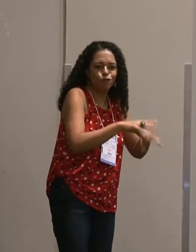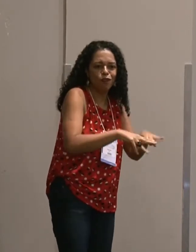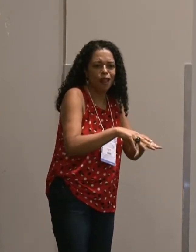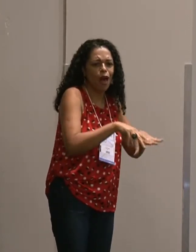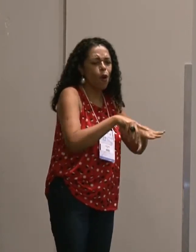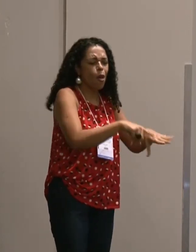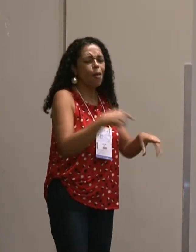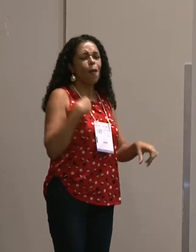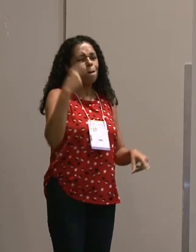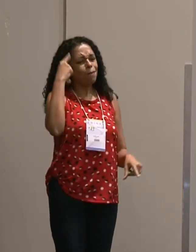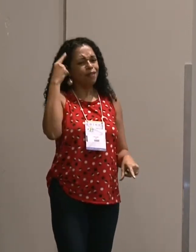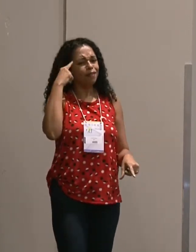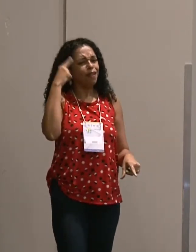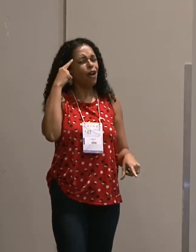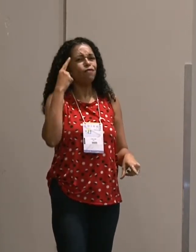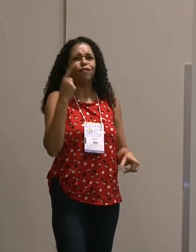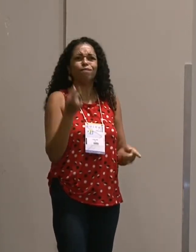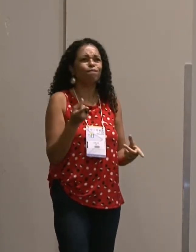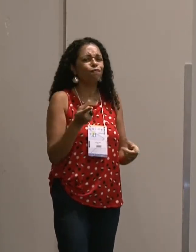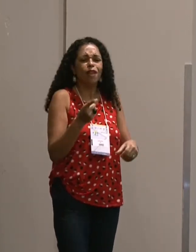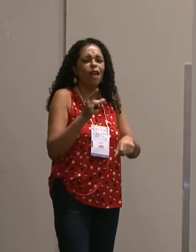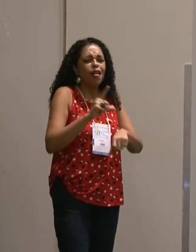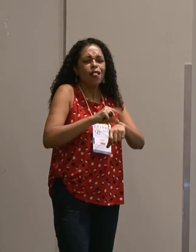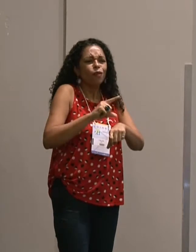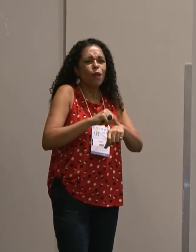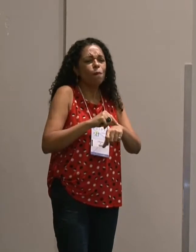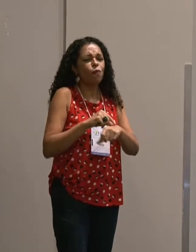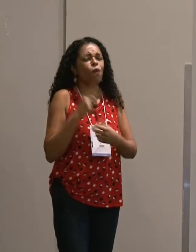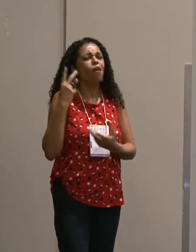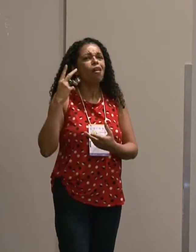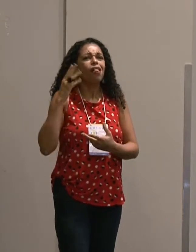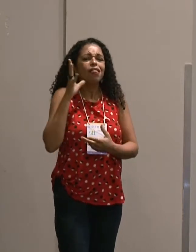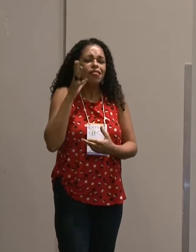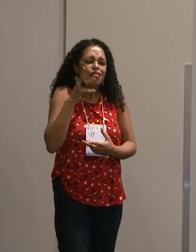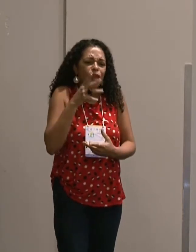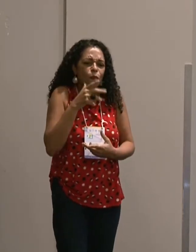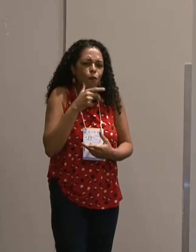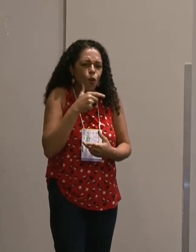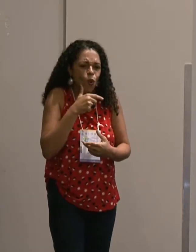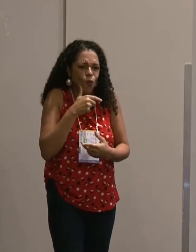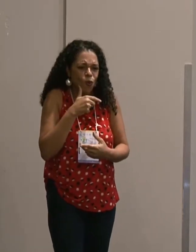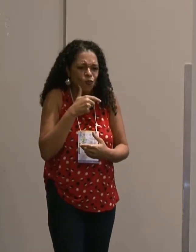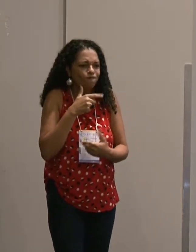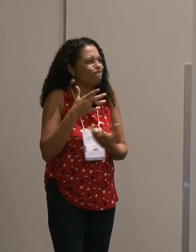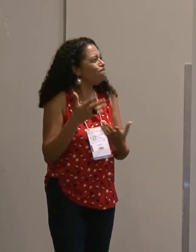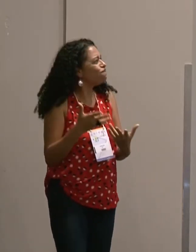de formação profissional. E eu pensava, eu não tenho tempo, vai demorar muito.